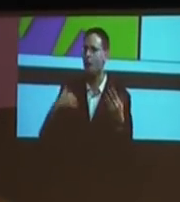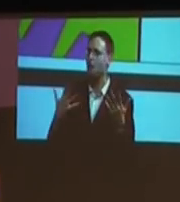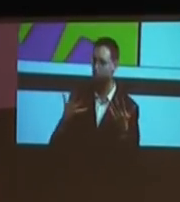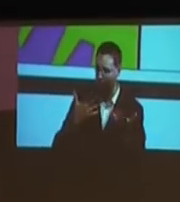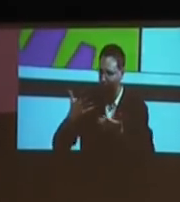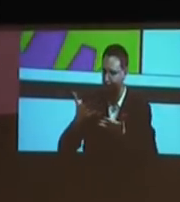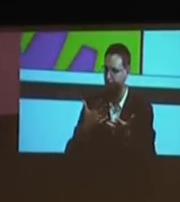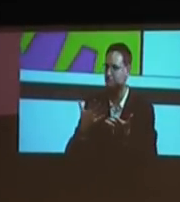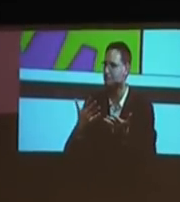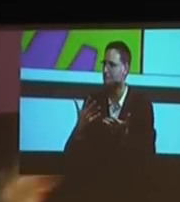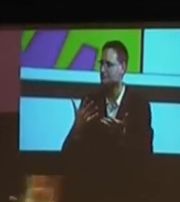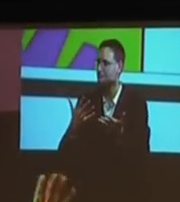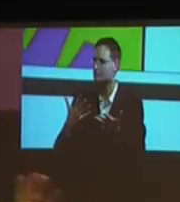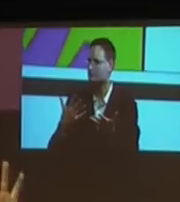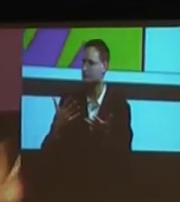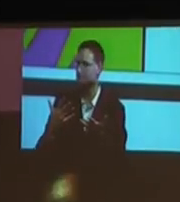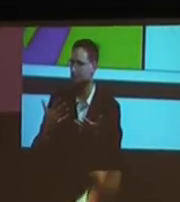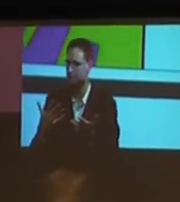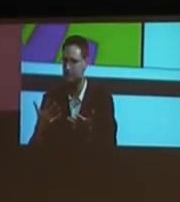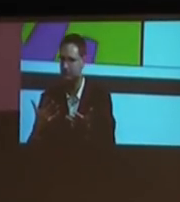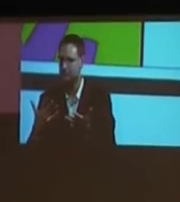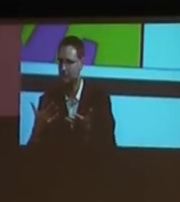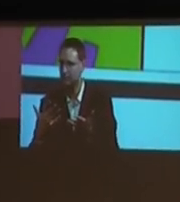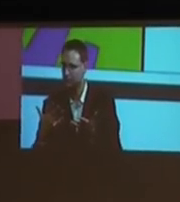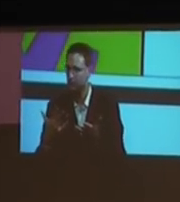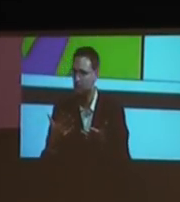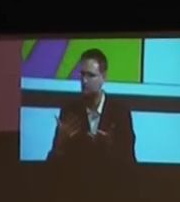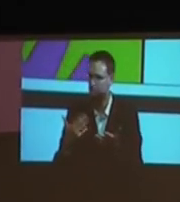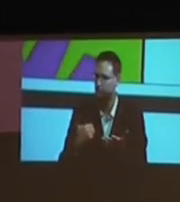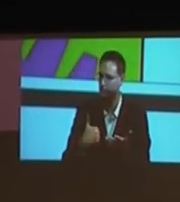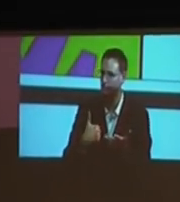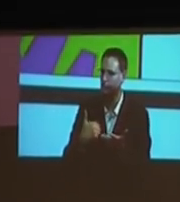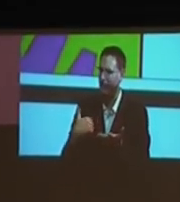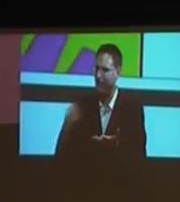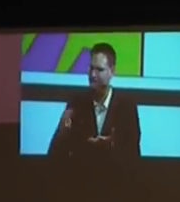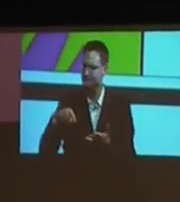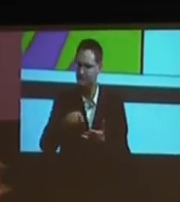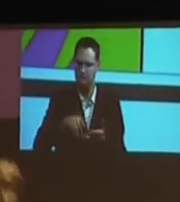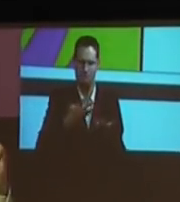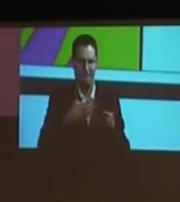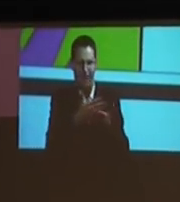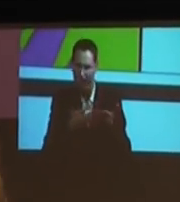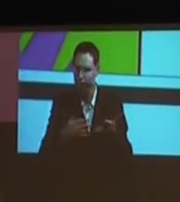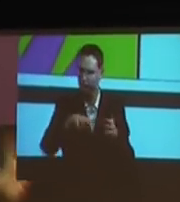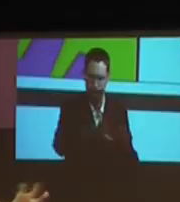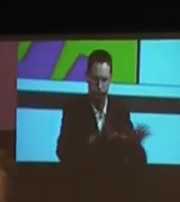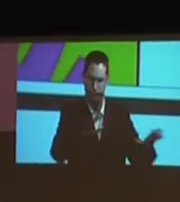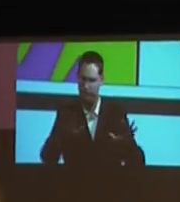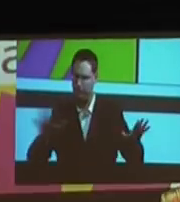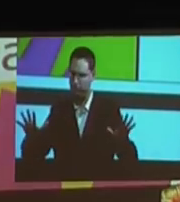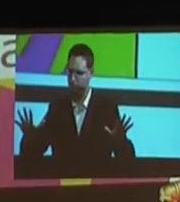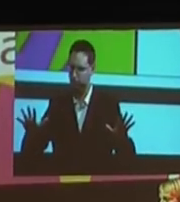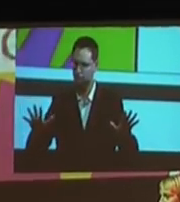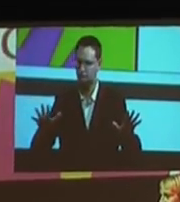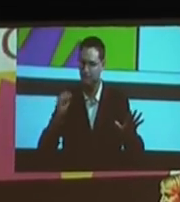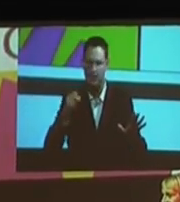tragen. Und diese Frage, ob Gebärdensprache international ist, ist ja immer so die erste, die einem gestellt wird. Und ich glaube, dass